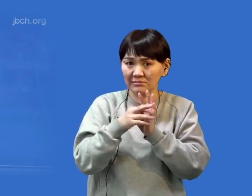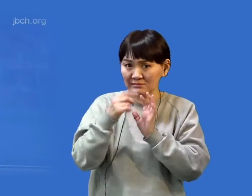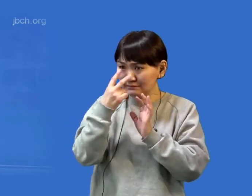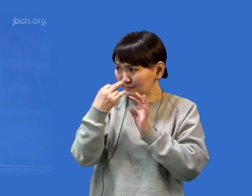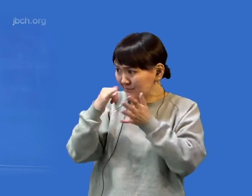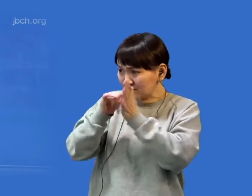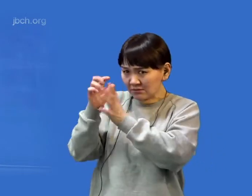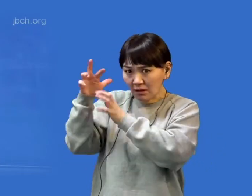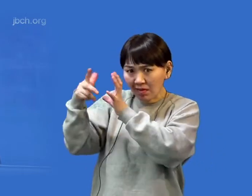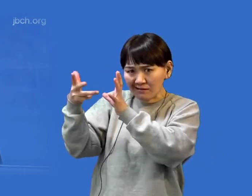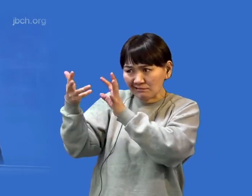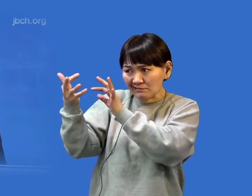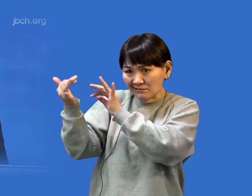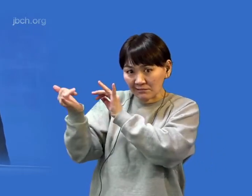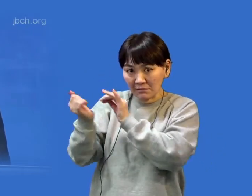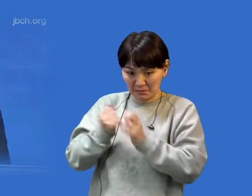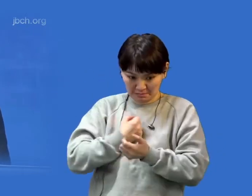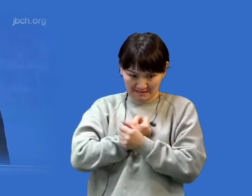дээ.